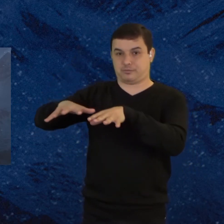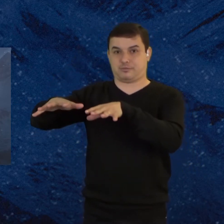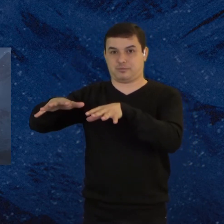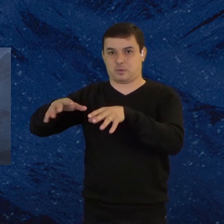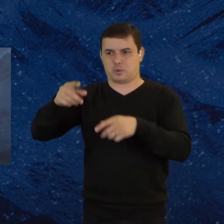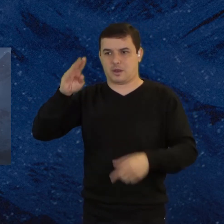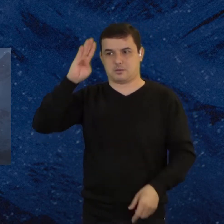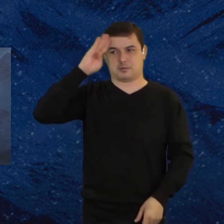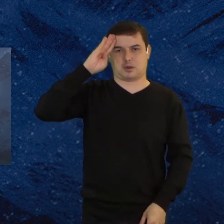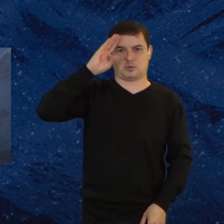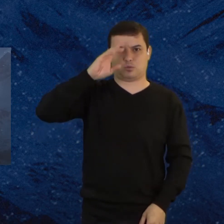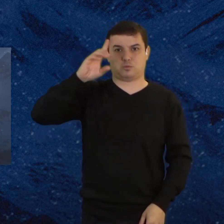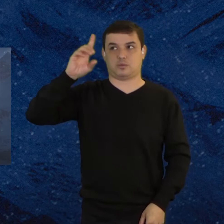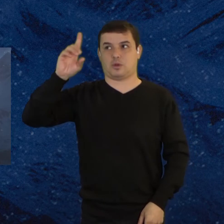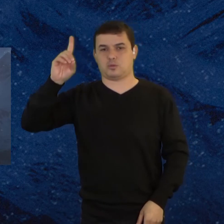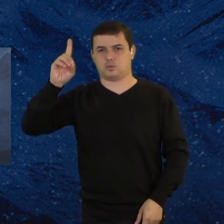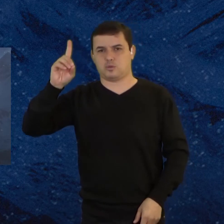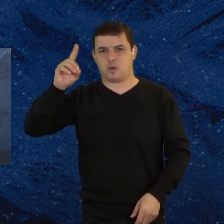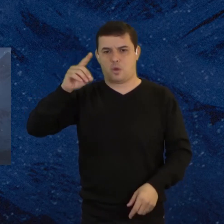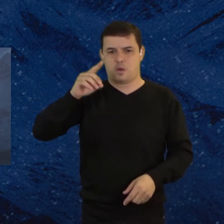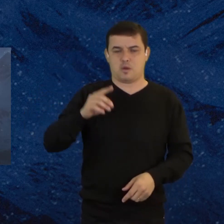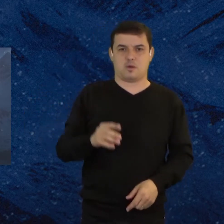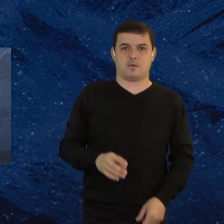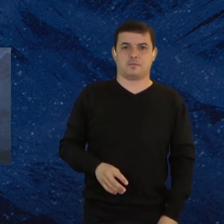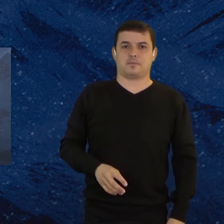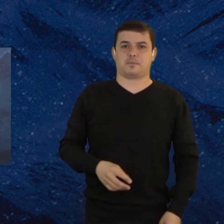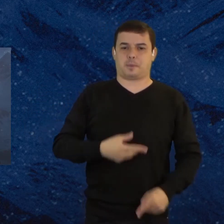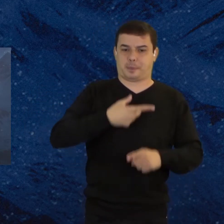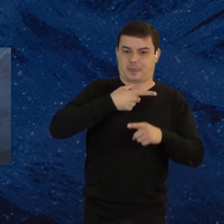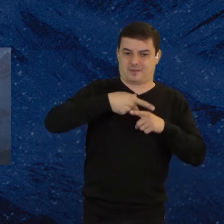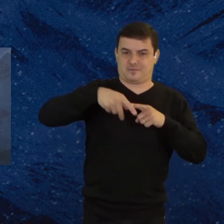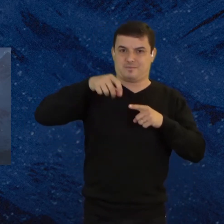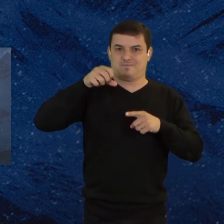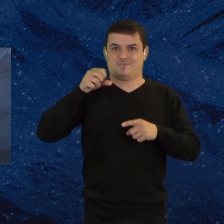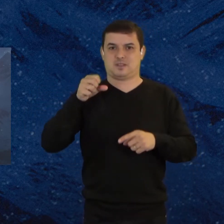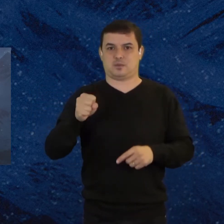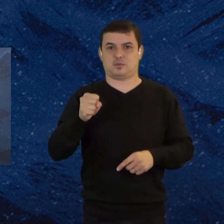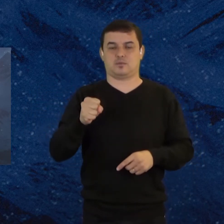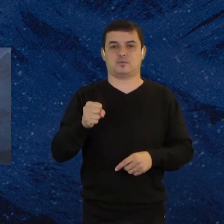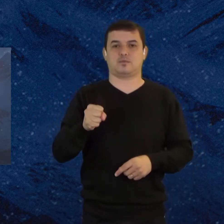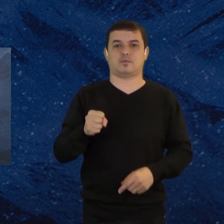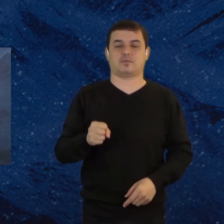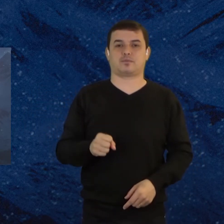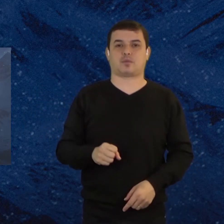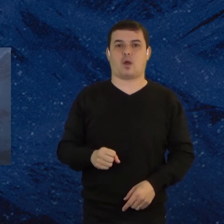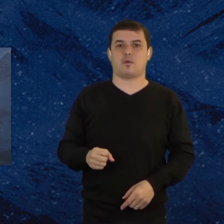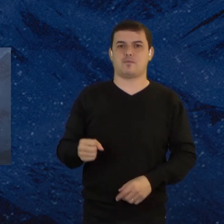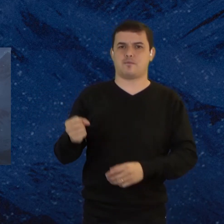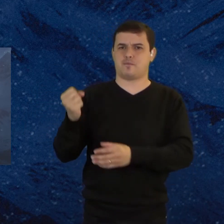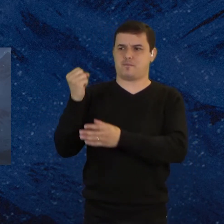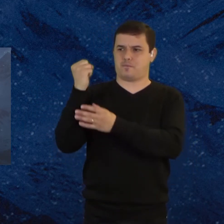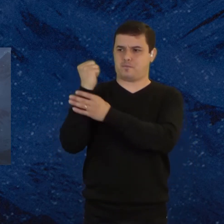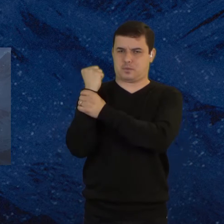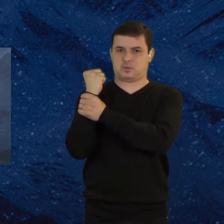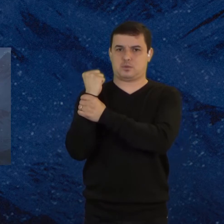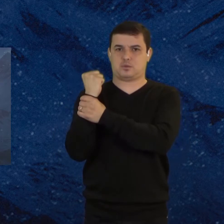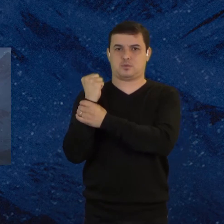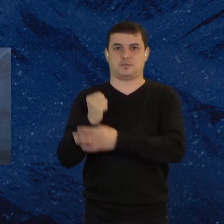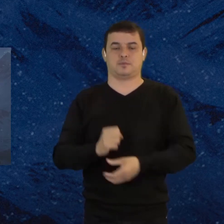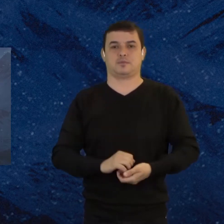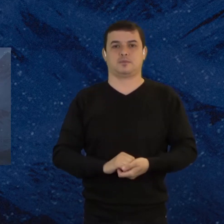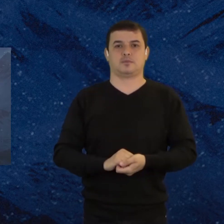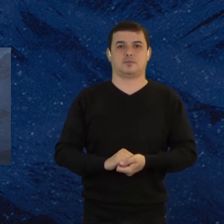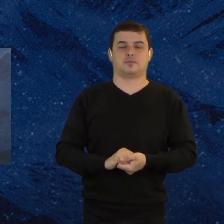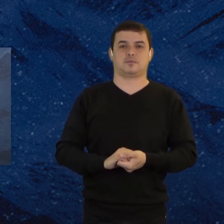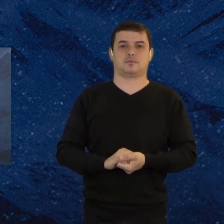um exército poderoso, alinhado com a vontade de Deus. Então, O